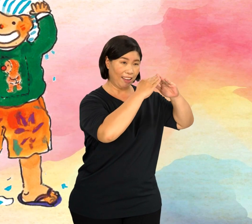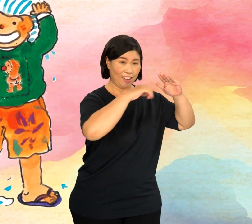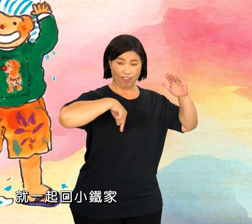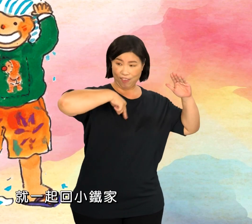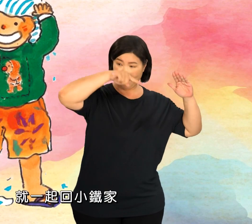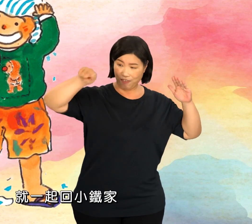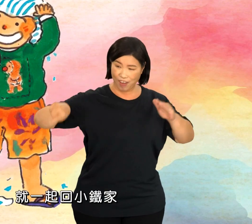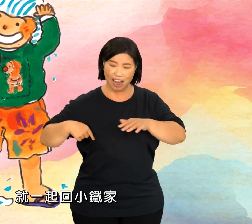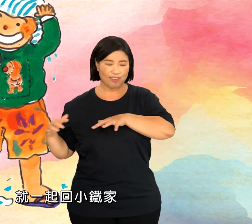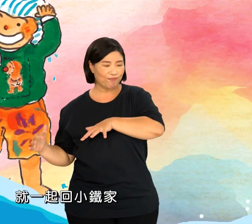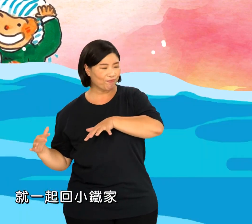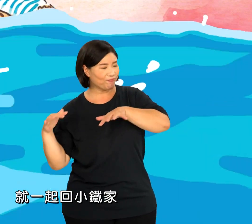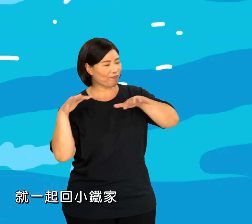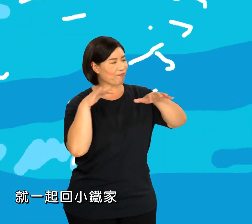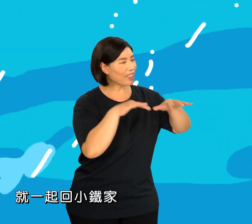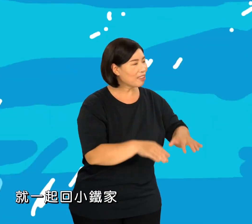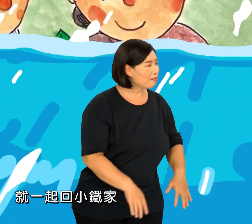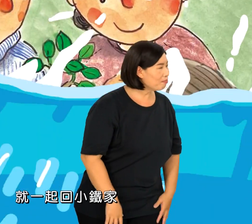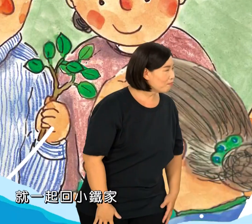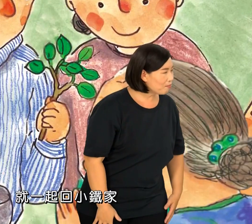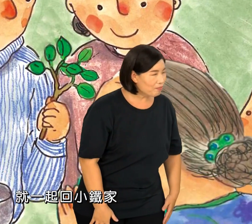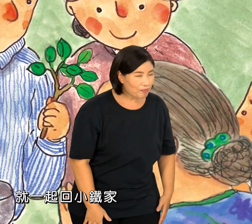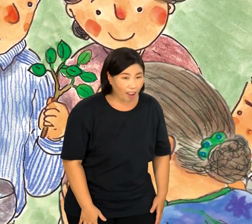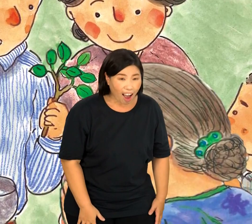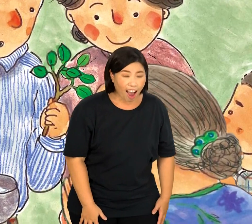就一起回小铁家。